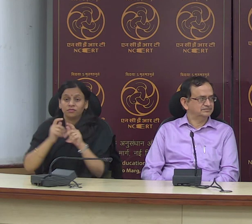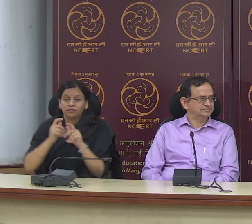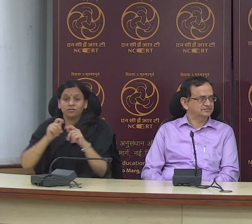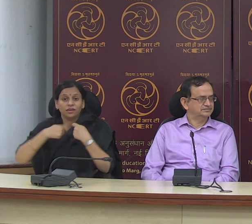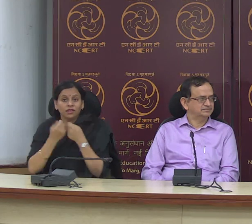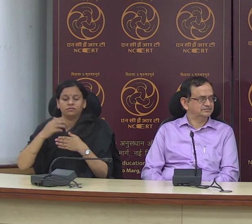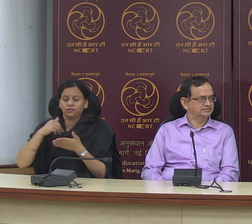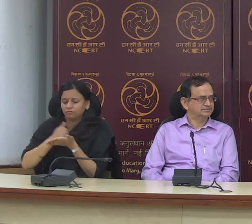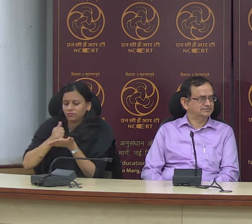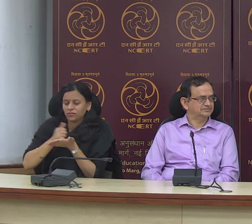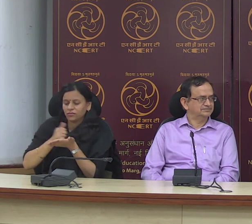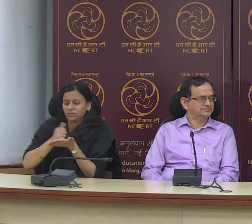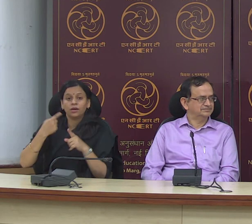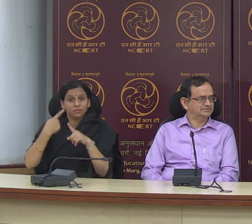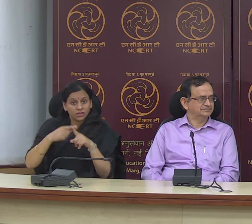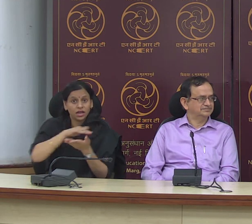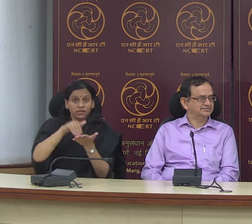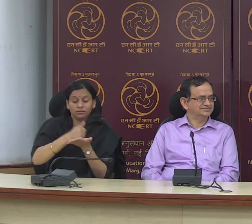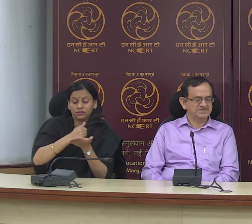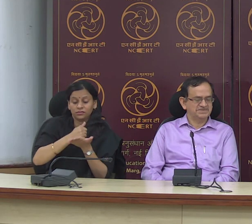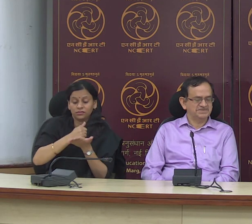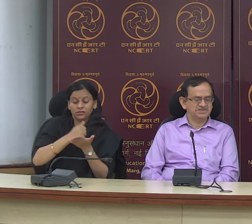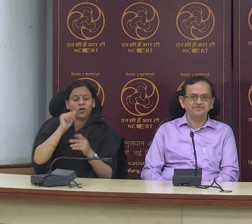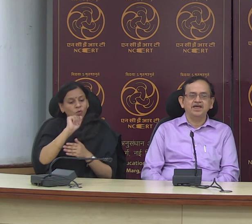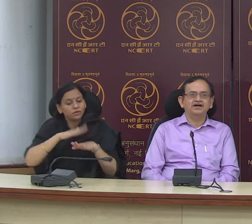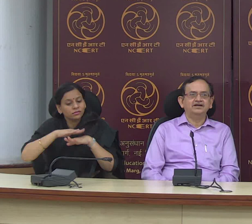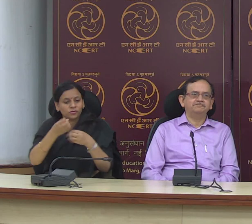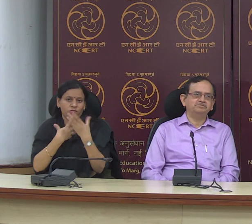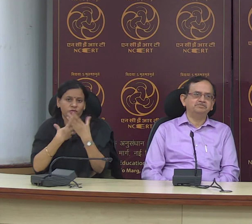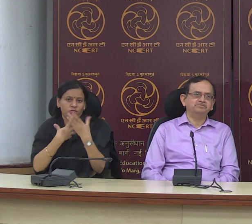जो प्रयास हैं वो जारी हैं, ISLRTC के ऐसे प्रयासों से हम अवगत कराएं। जी